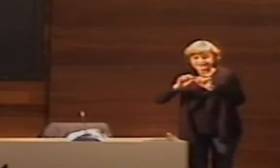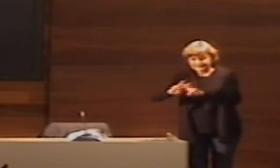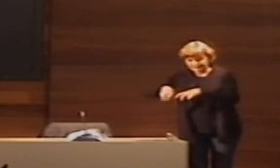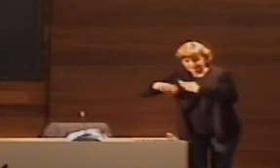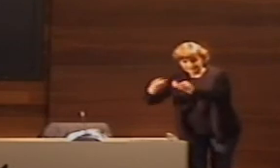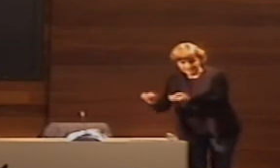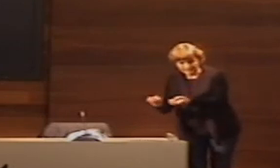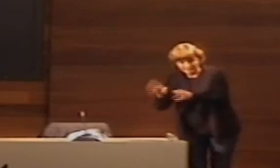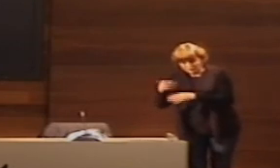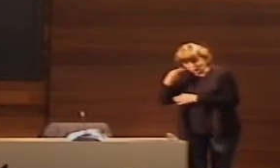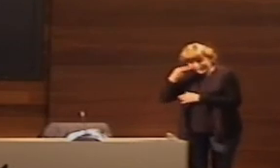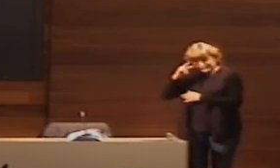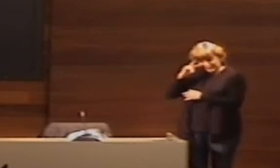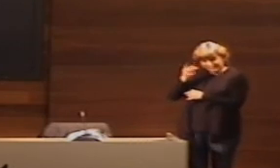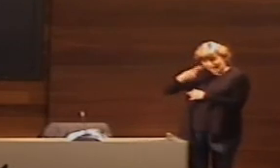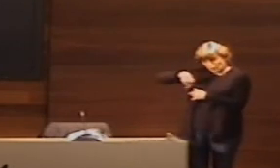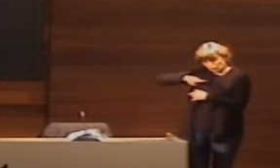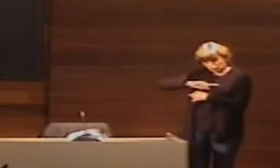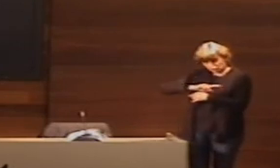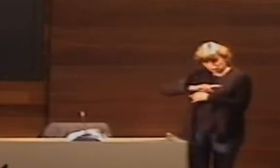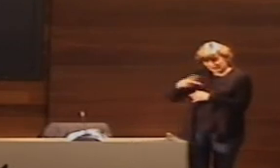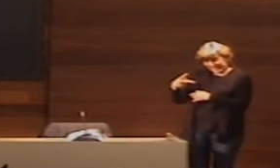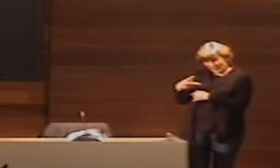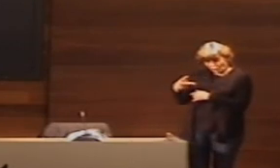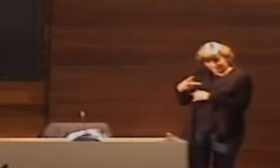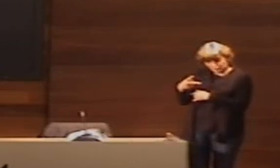kilómetro estuvimos un año trabajando